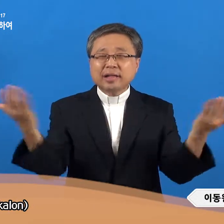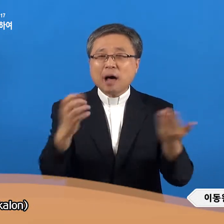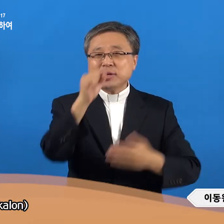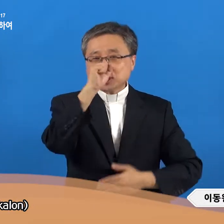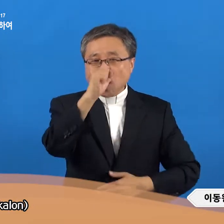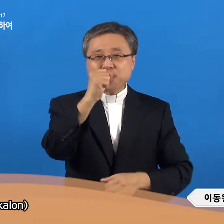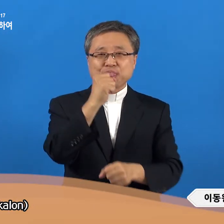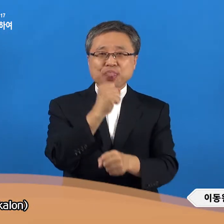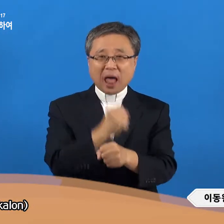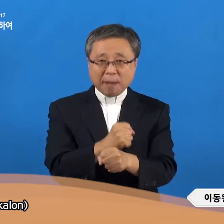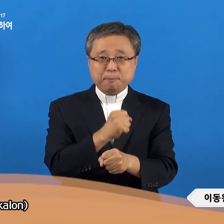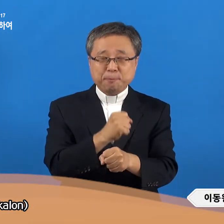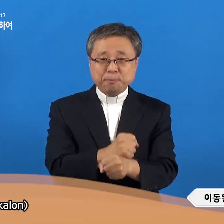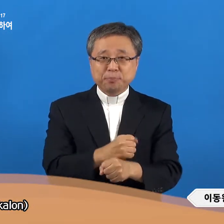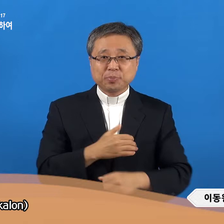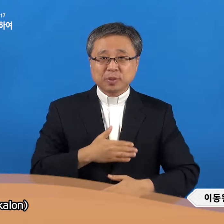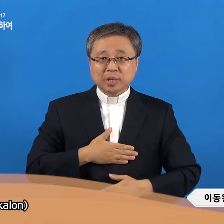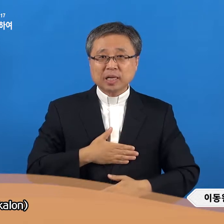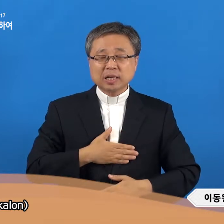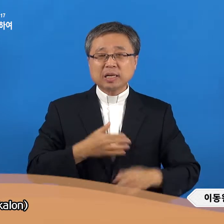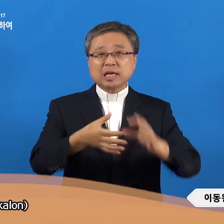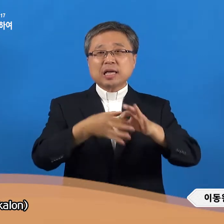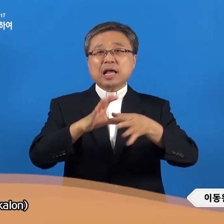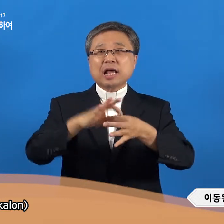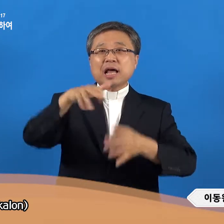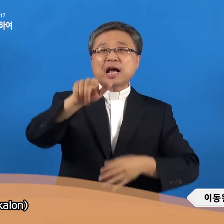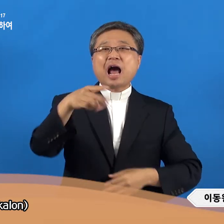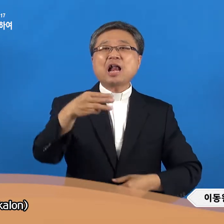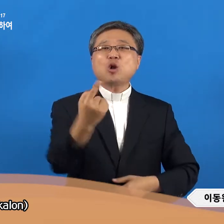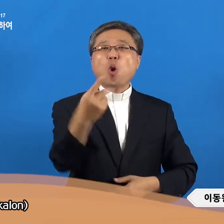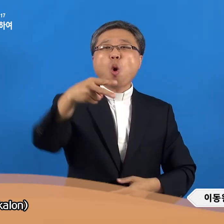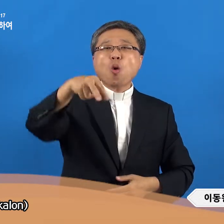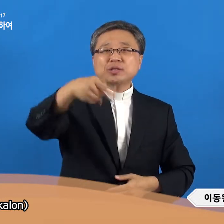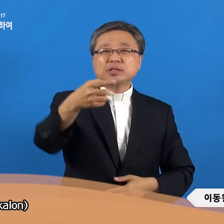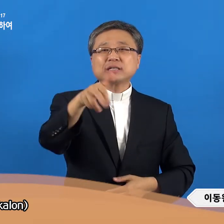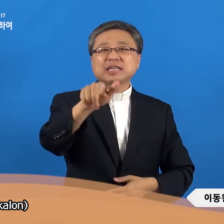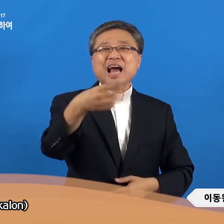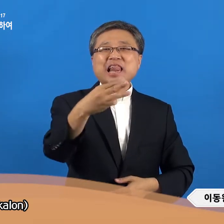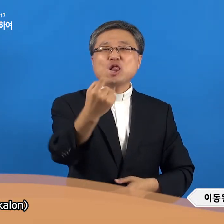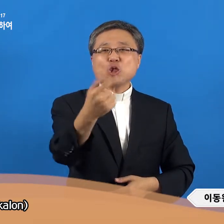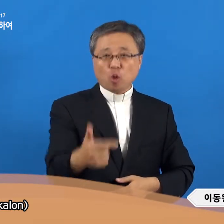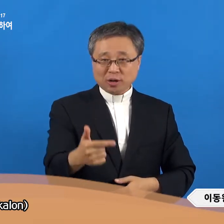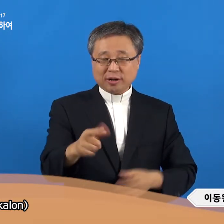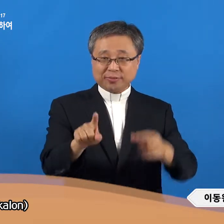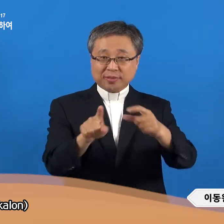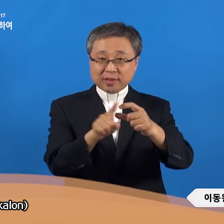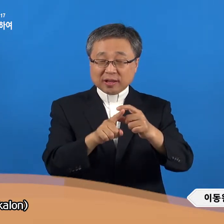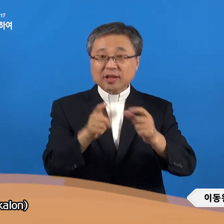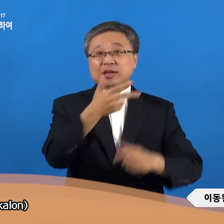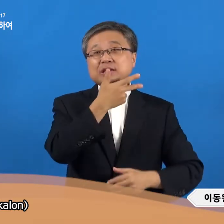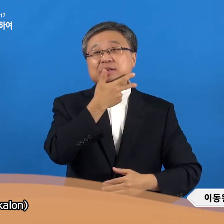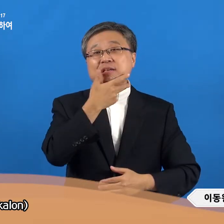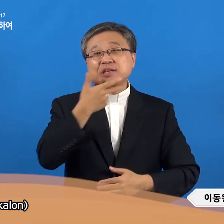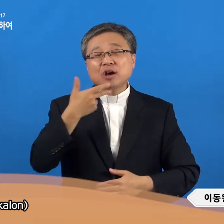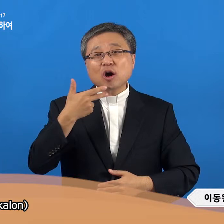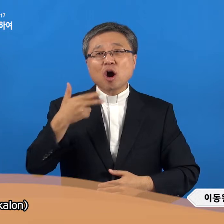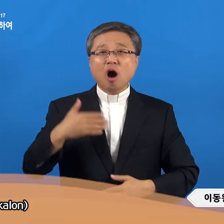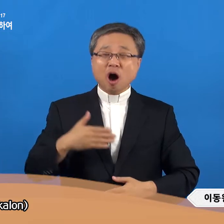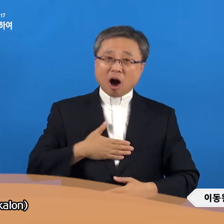선함, 히라보에서 칼로스, 칼론이라는 이 단어는 영어의 good, beautiful 이렇게